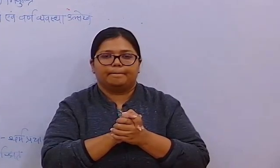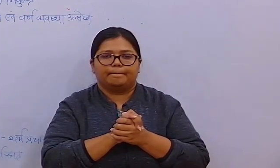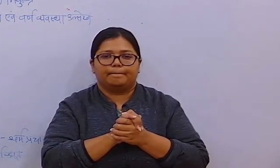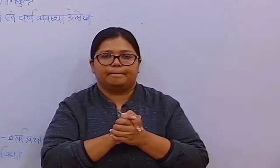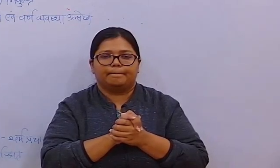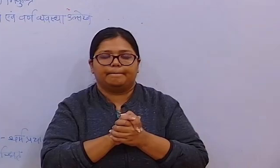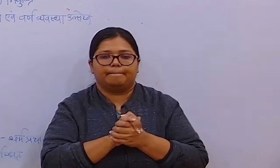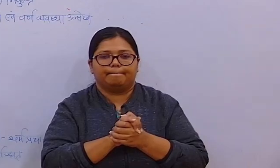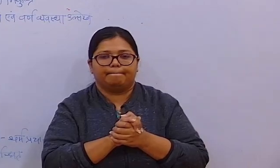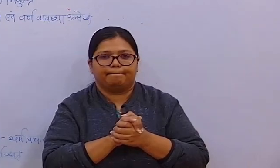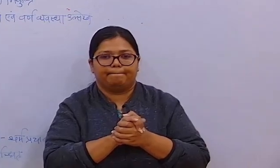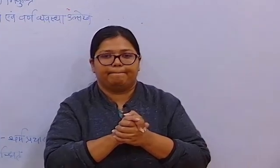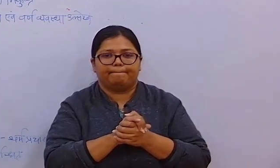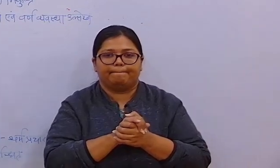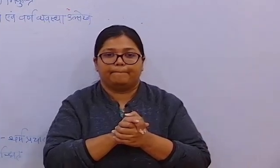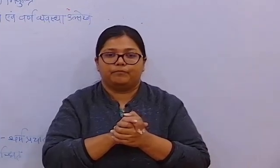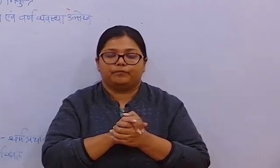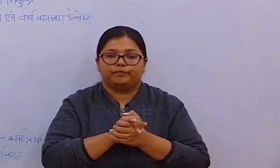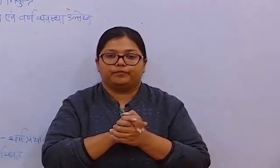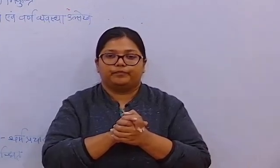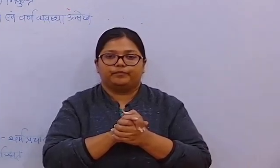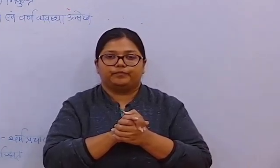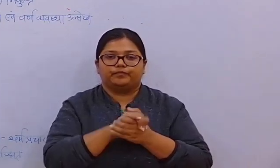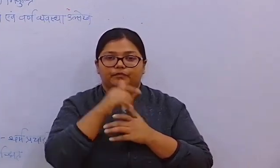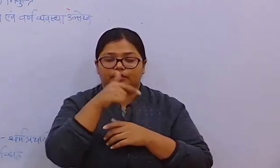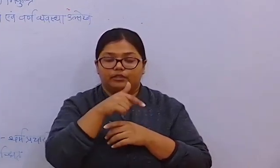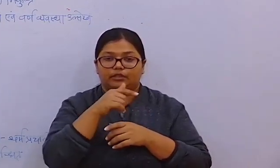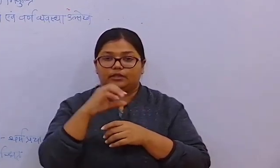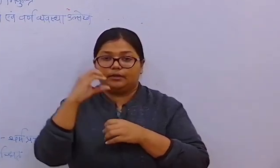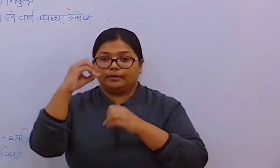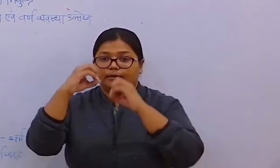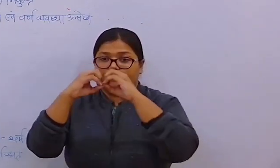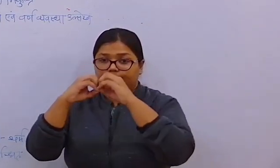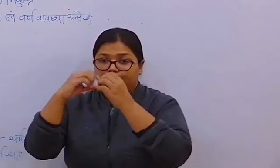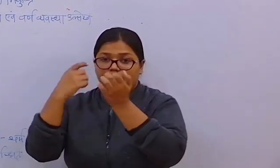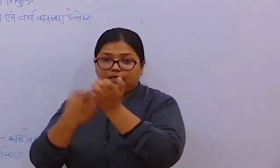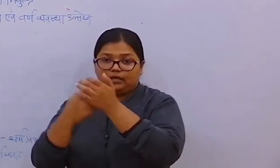स्तंभ लेख बिहार के चंपारण में स्थित है।